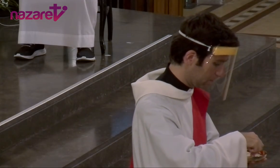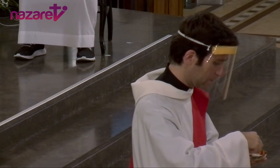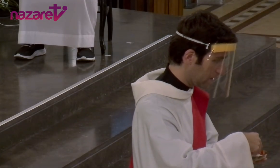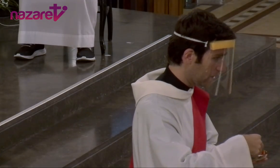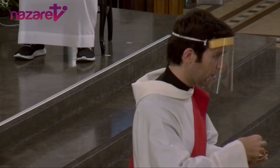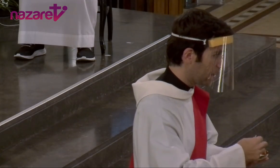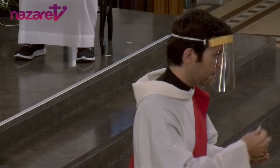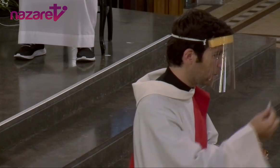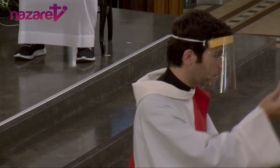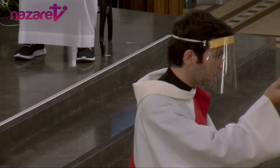Dios te salve.